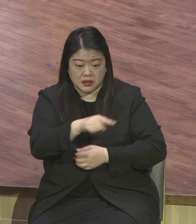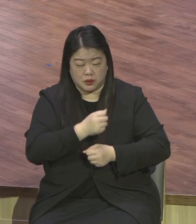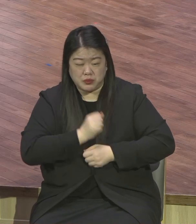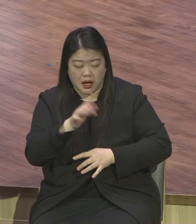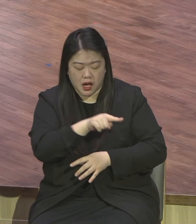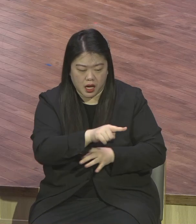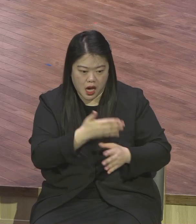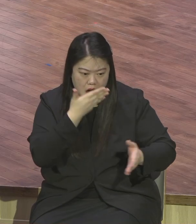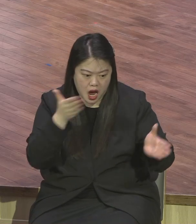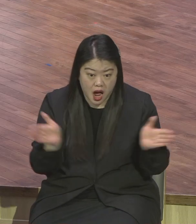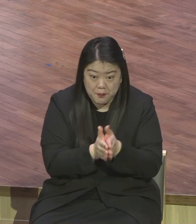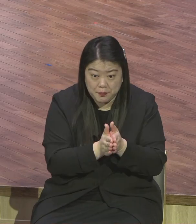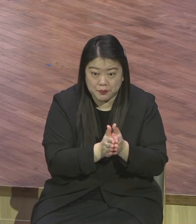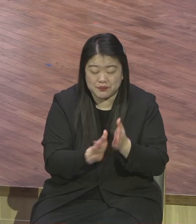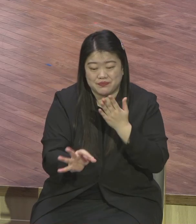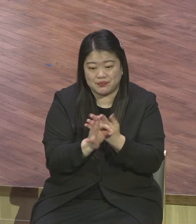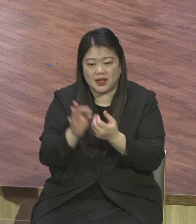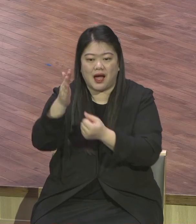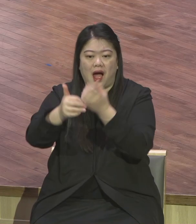것이요.